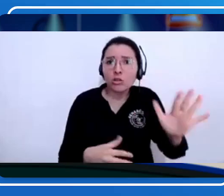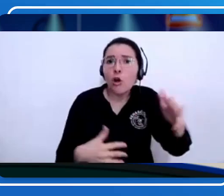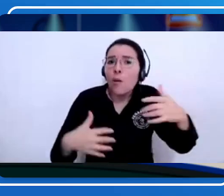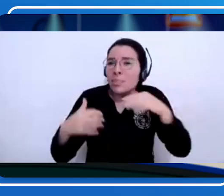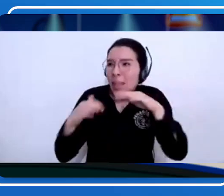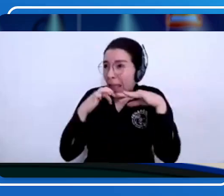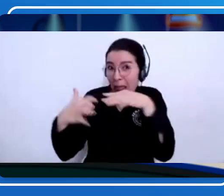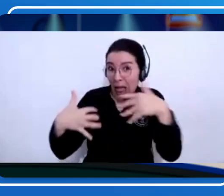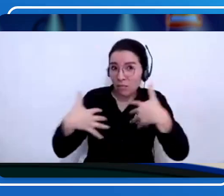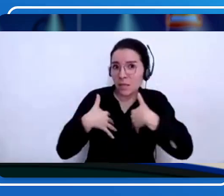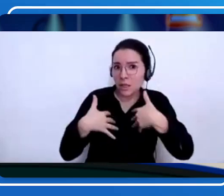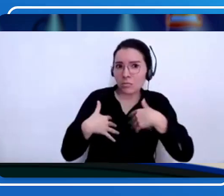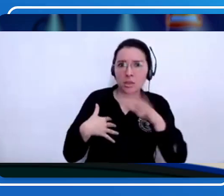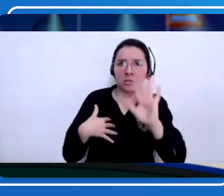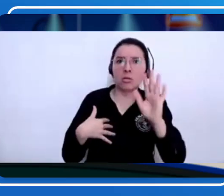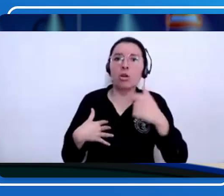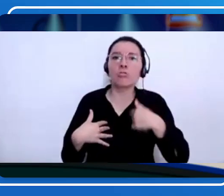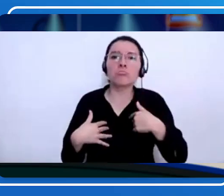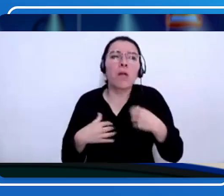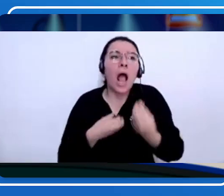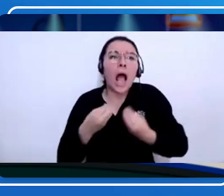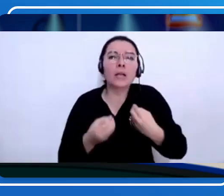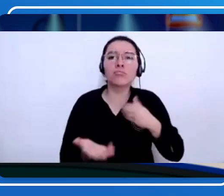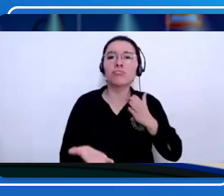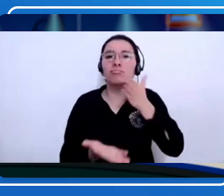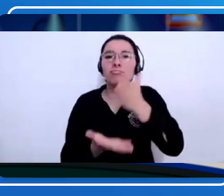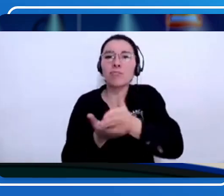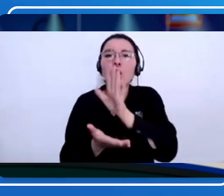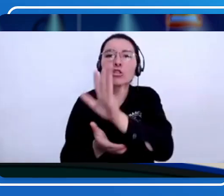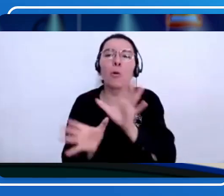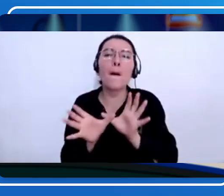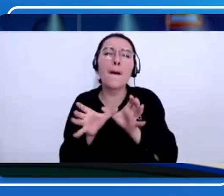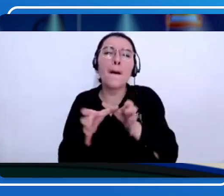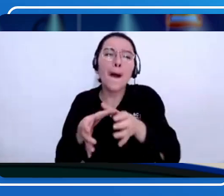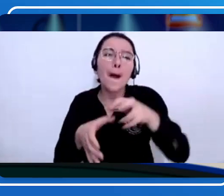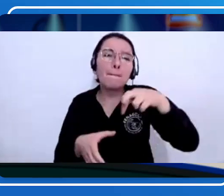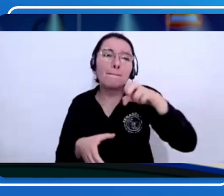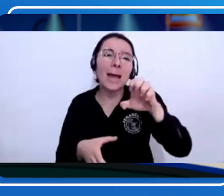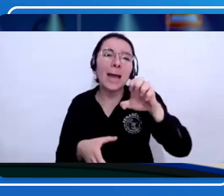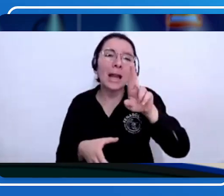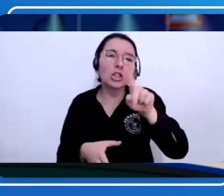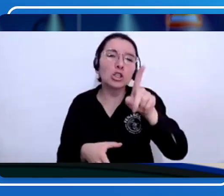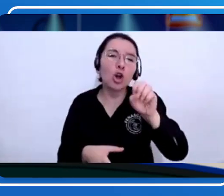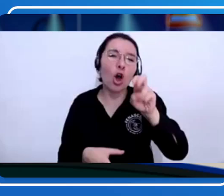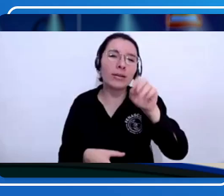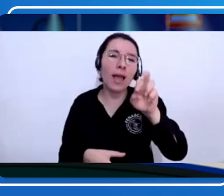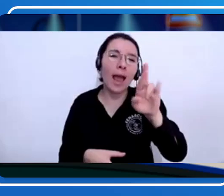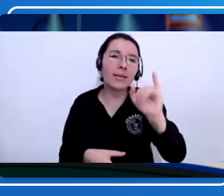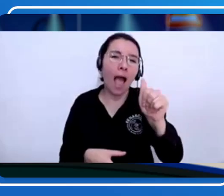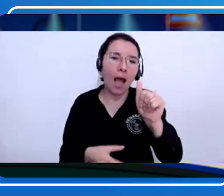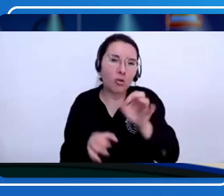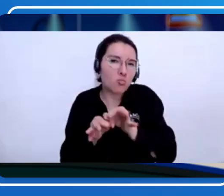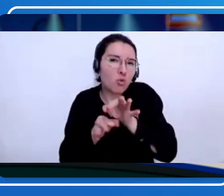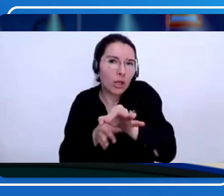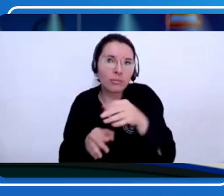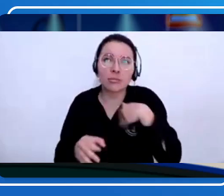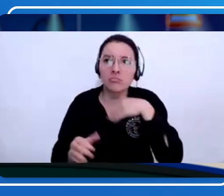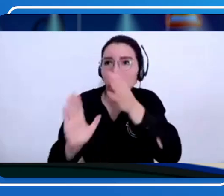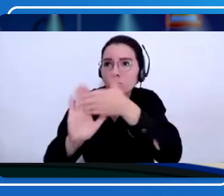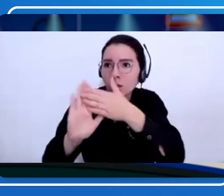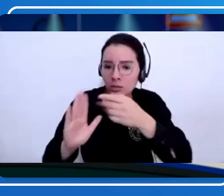constituyen en una personería municipal, que hay un formato preestablecido, y eso facilita mucho y realmente